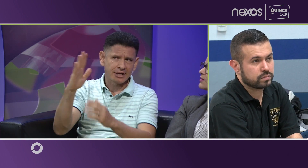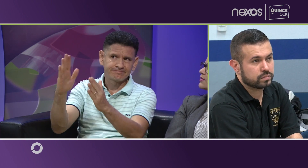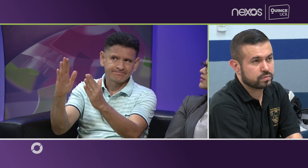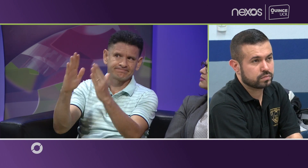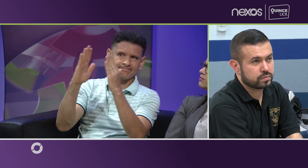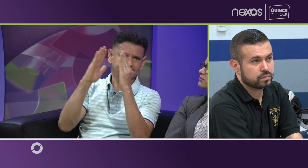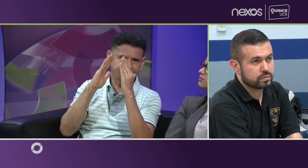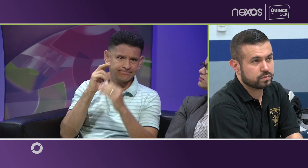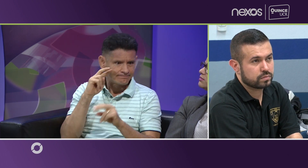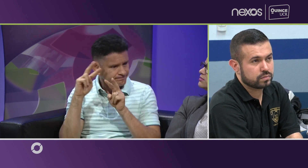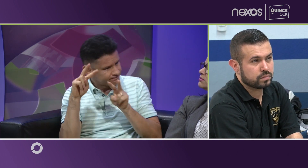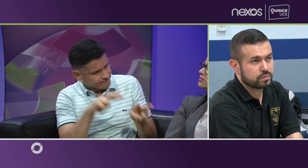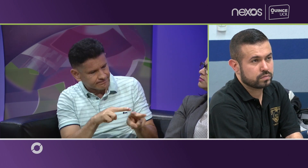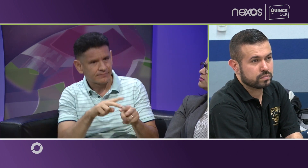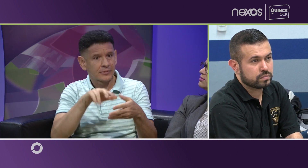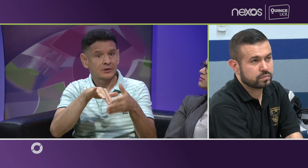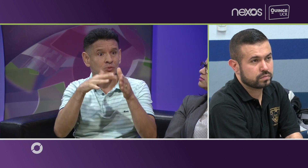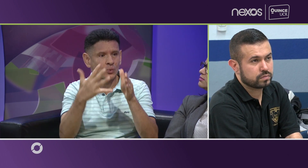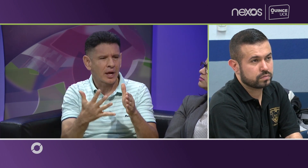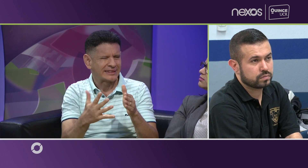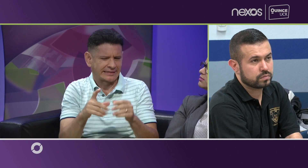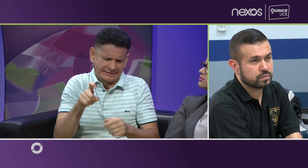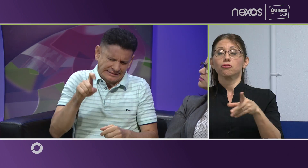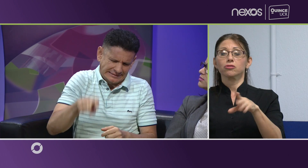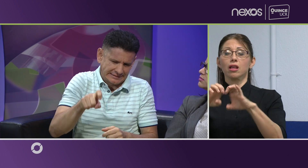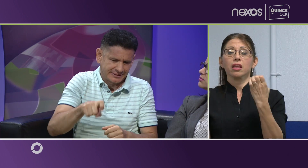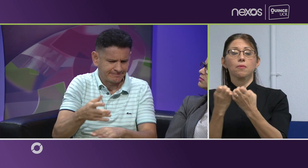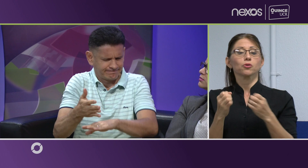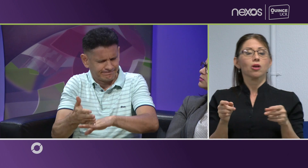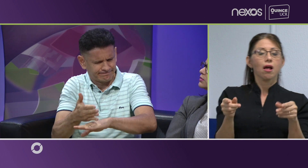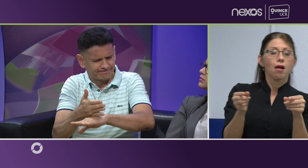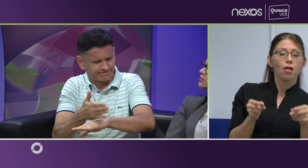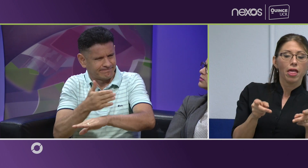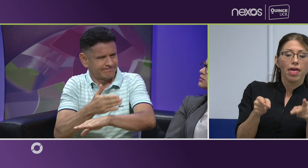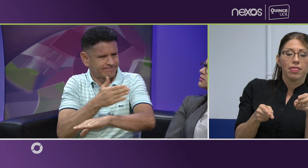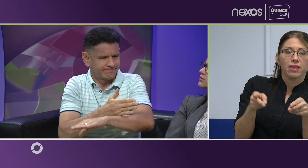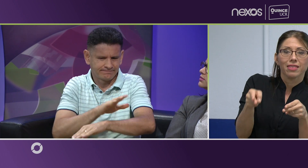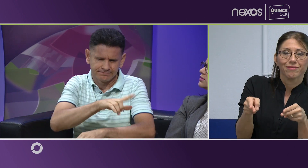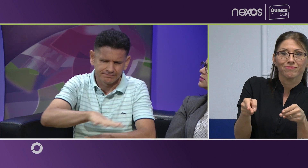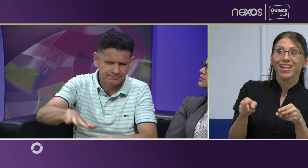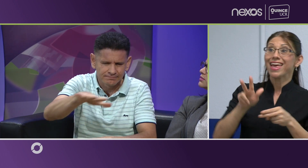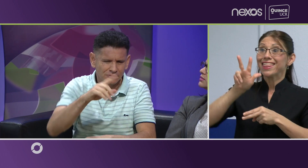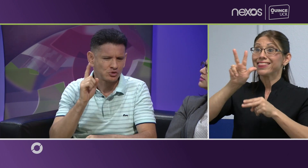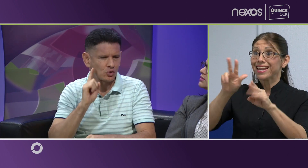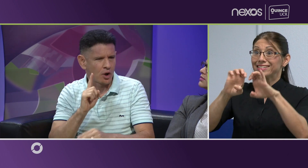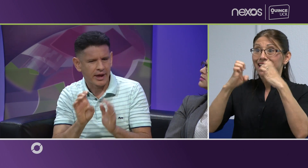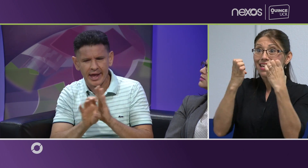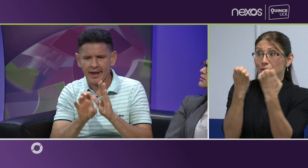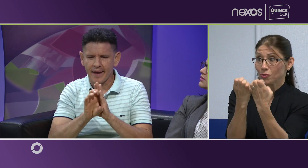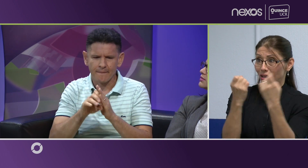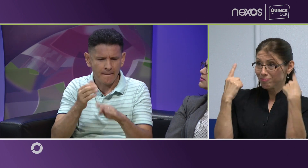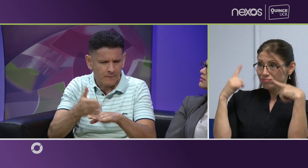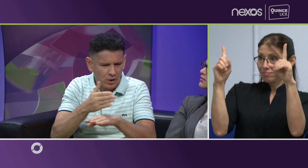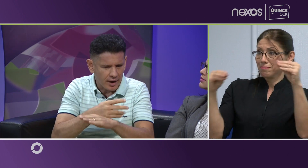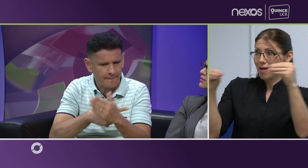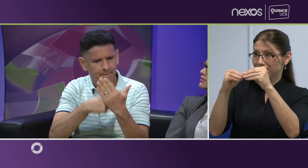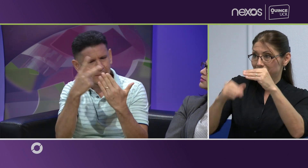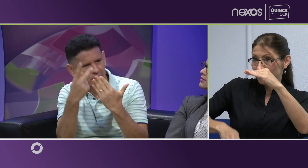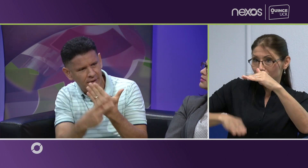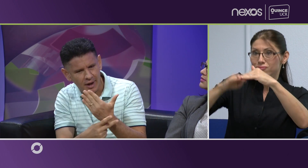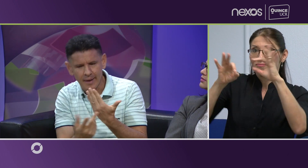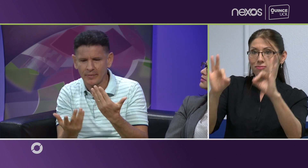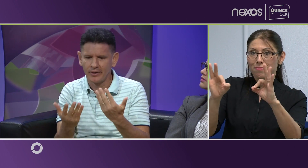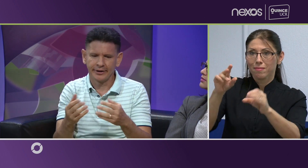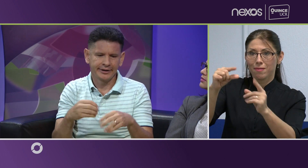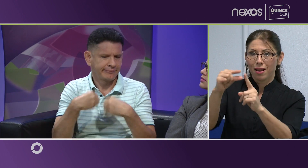MEP, que les presten atención. Son estudiantes que necesitan poder progresar. Son